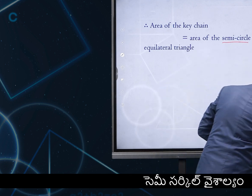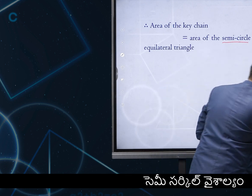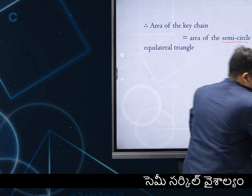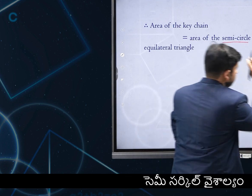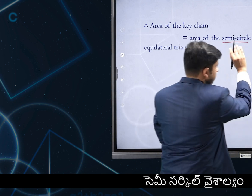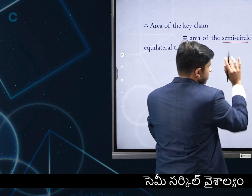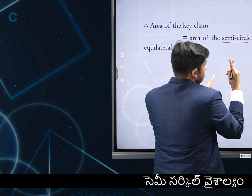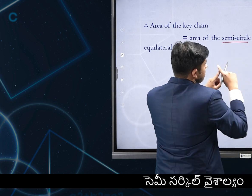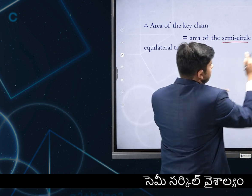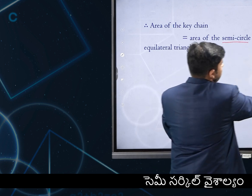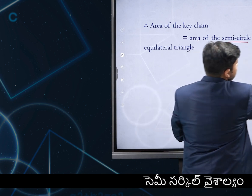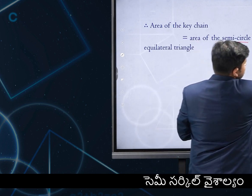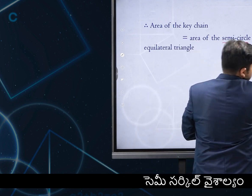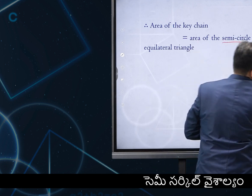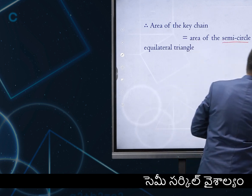సర్కిల్ వైశాల్యం.